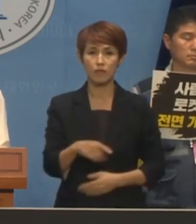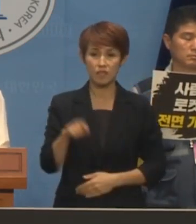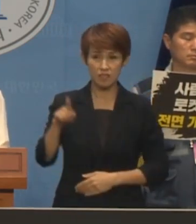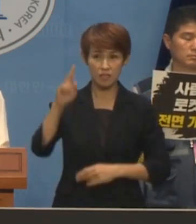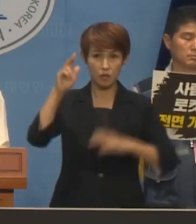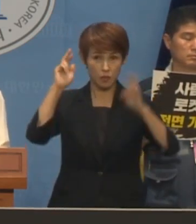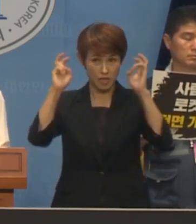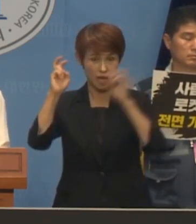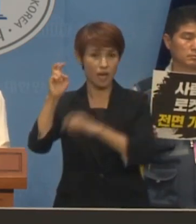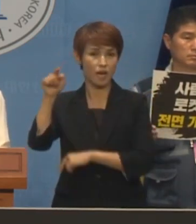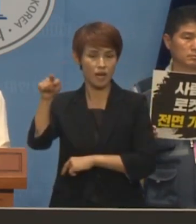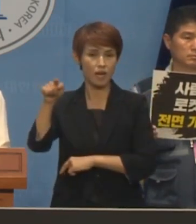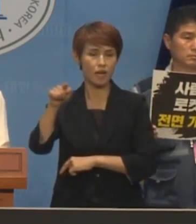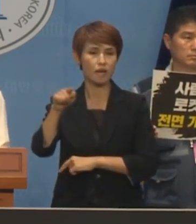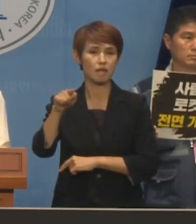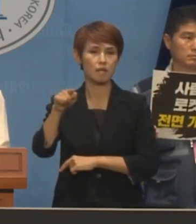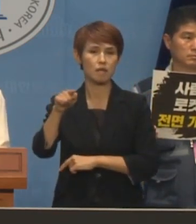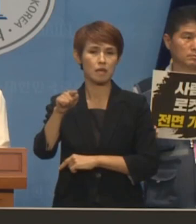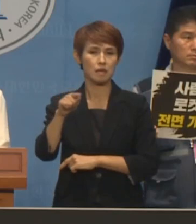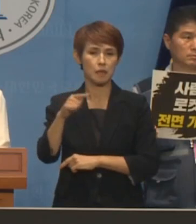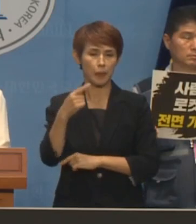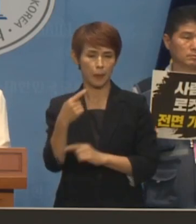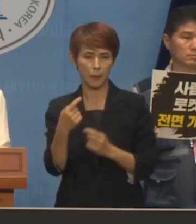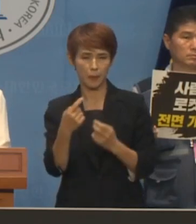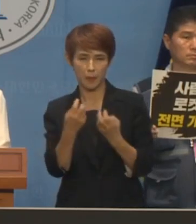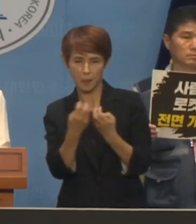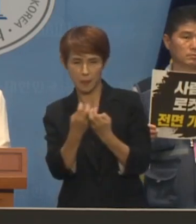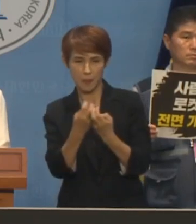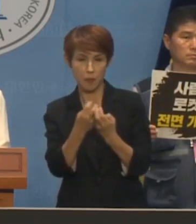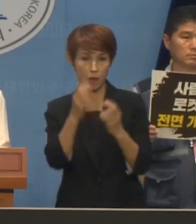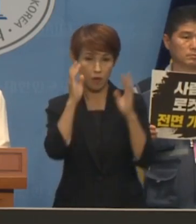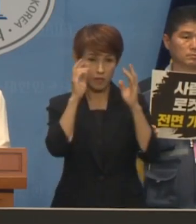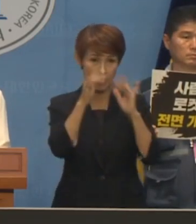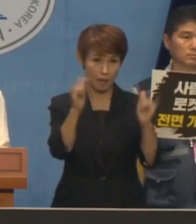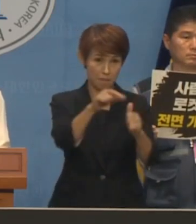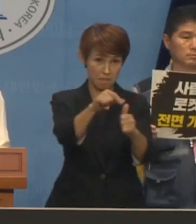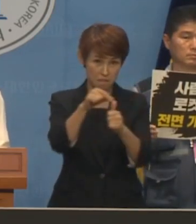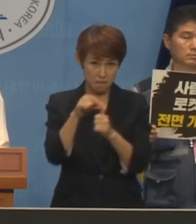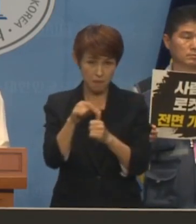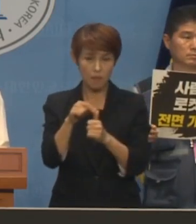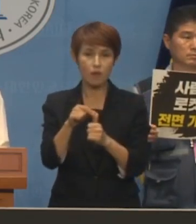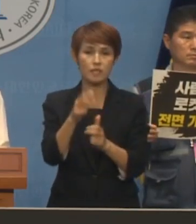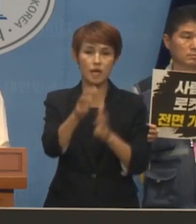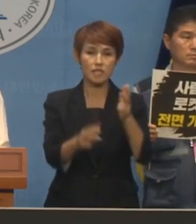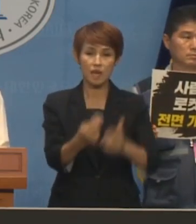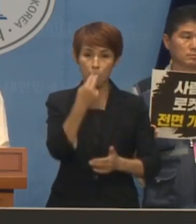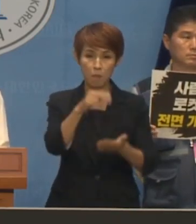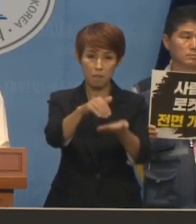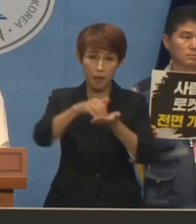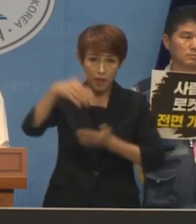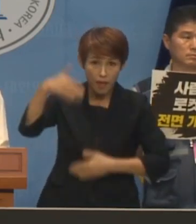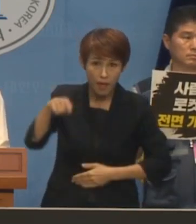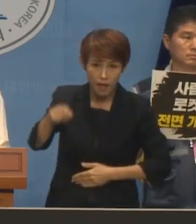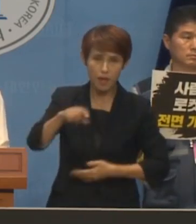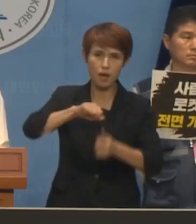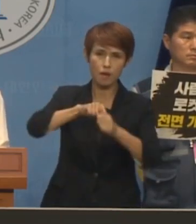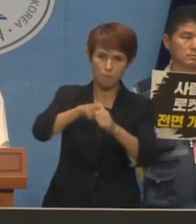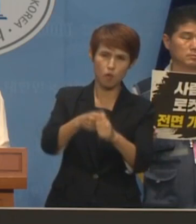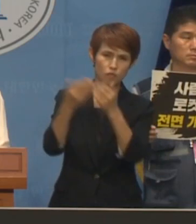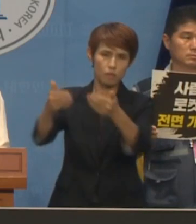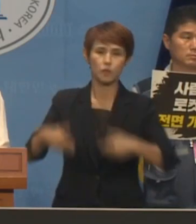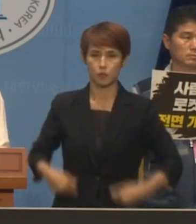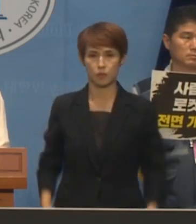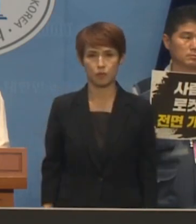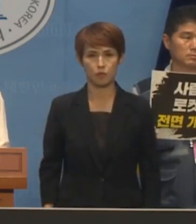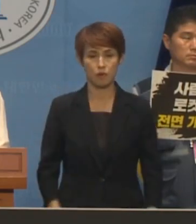카플레 노동자 편법 고용 고용보험산재보험 미가입에 대해서 처벌해야 합니다 법의 미미가